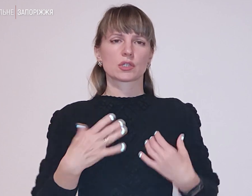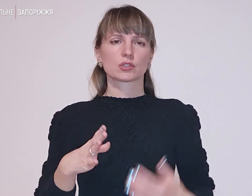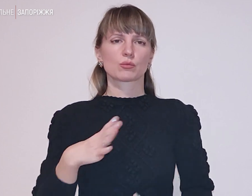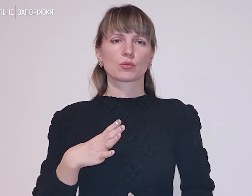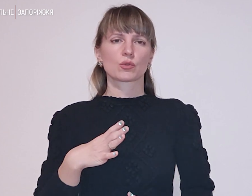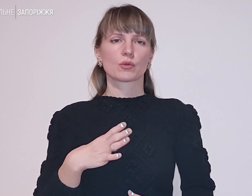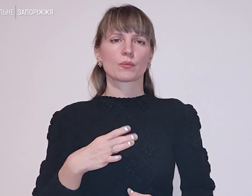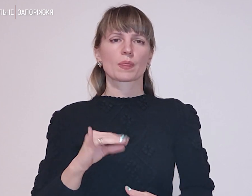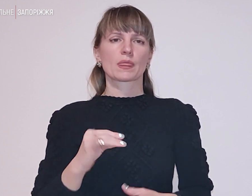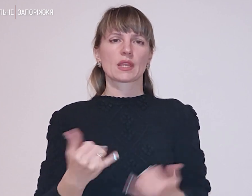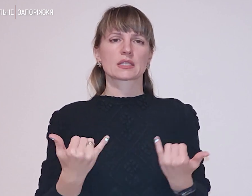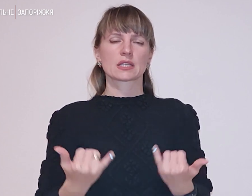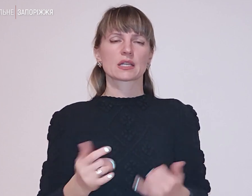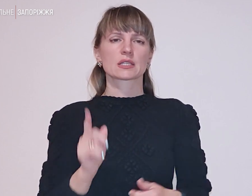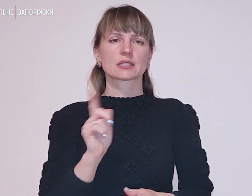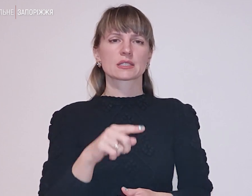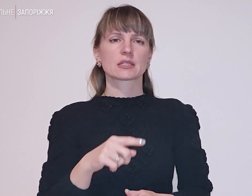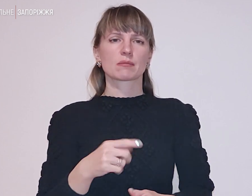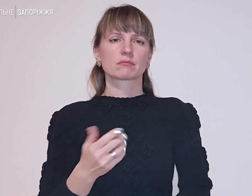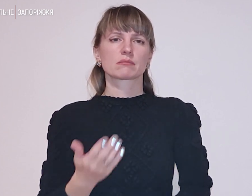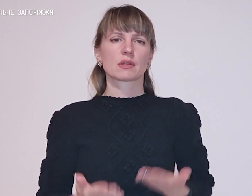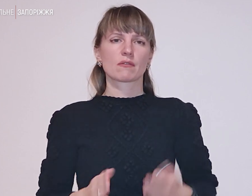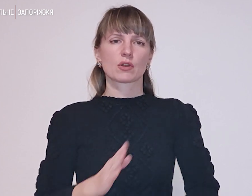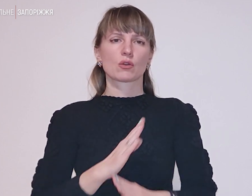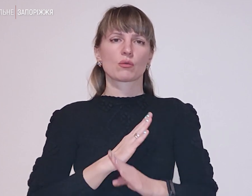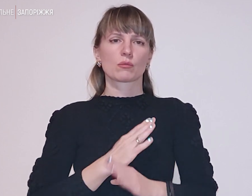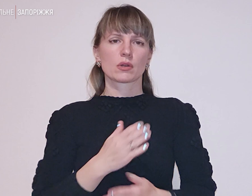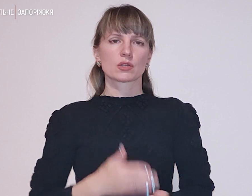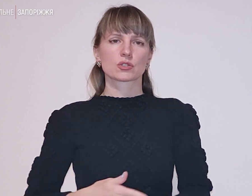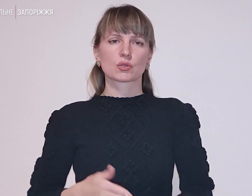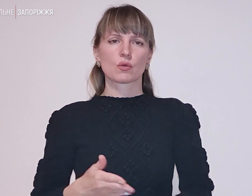І зараз там, мабуть, вмирає звук.